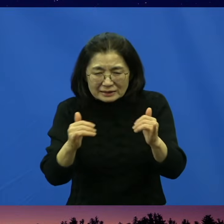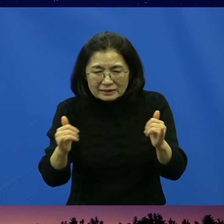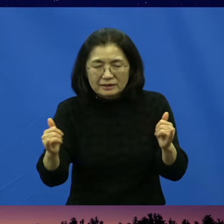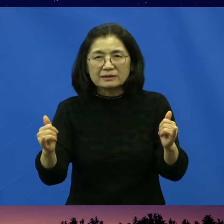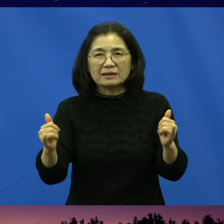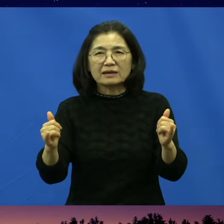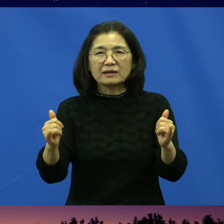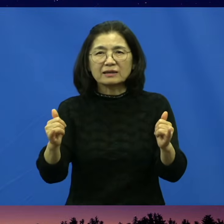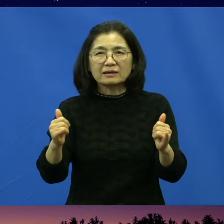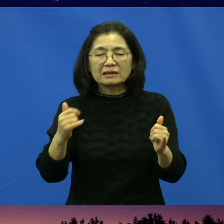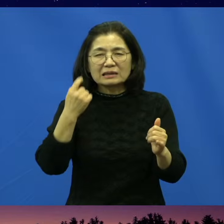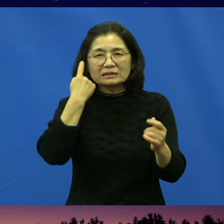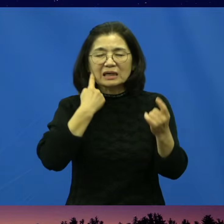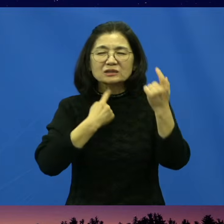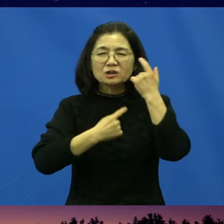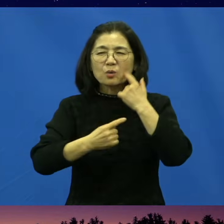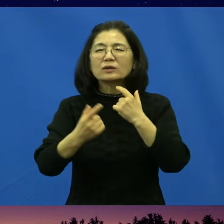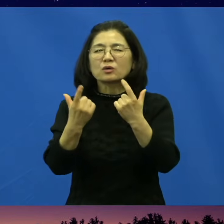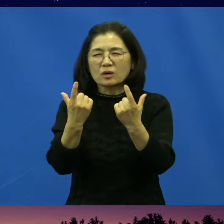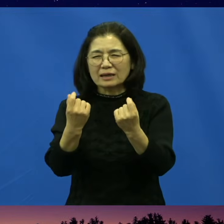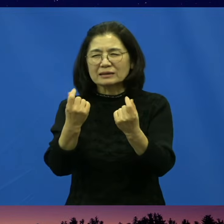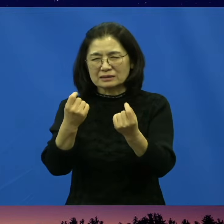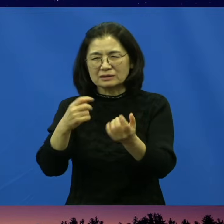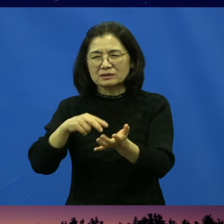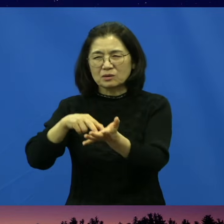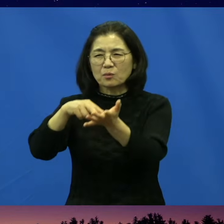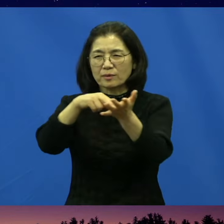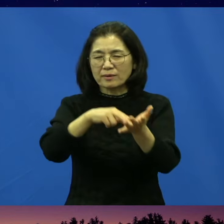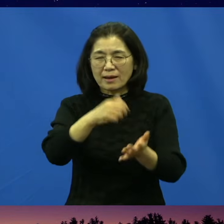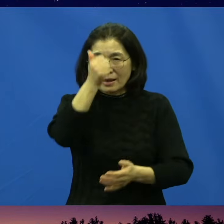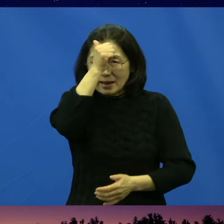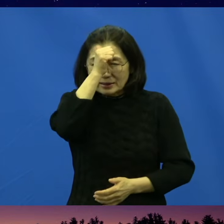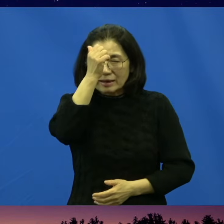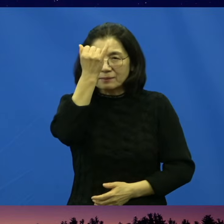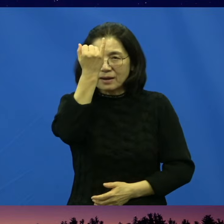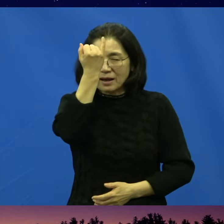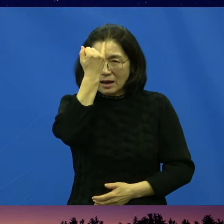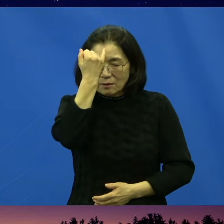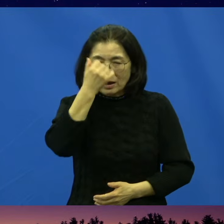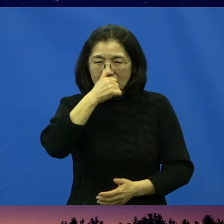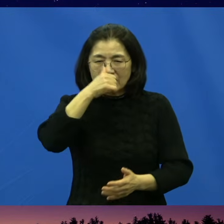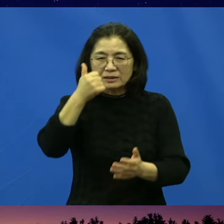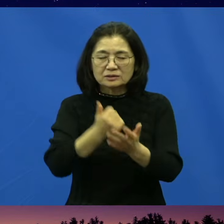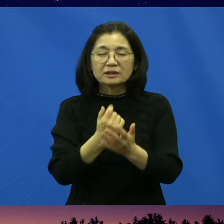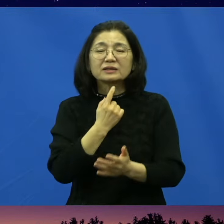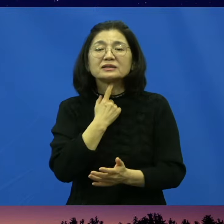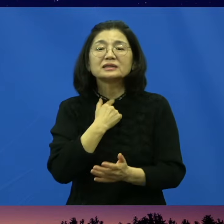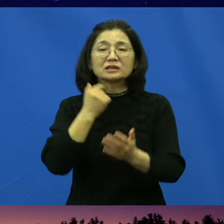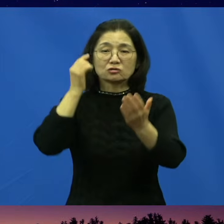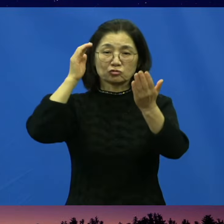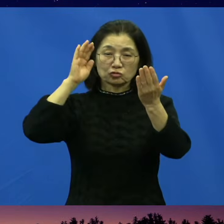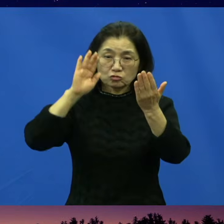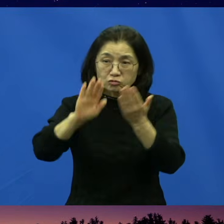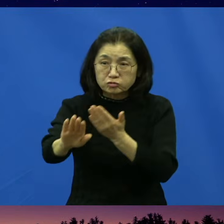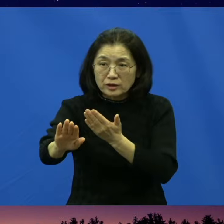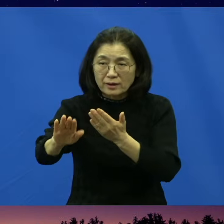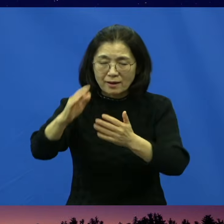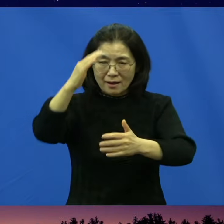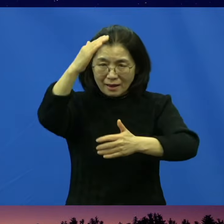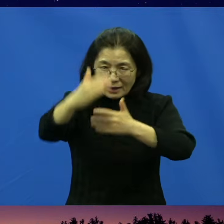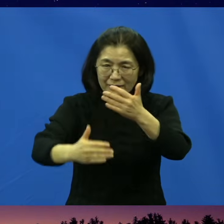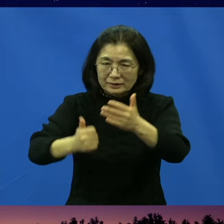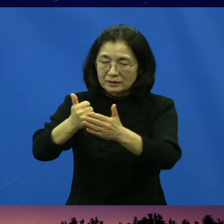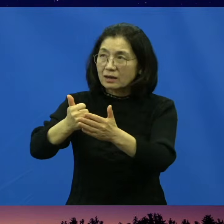않습니까? 아담과 하와가 범죄한 이후에 가장 먼저 벌어진 일이 무엇입니까? 하나님과의